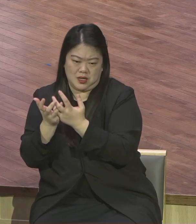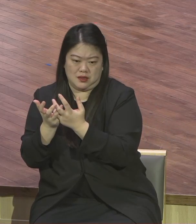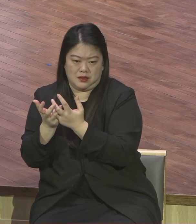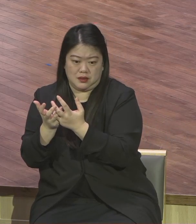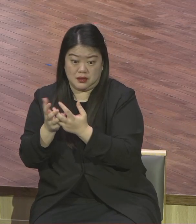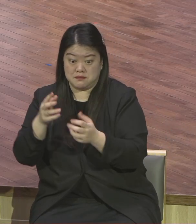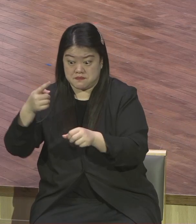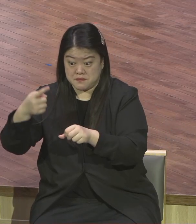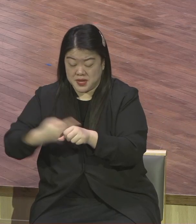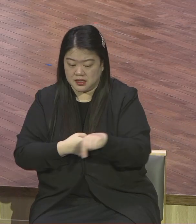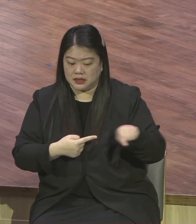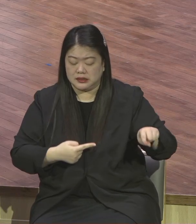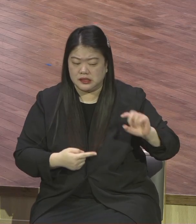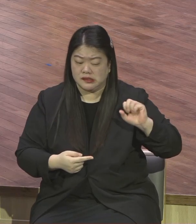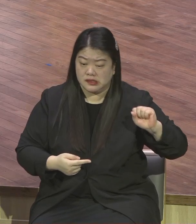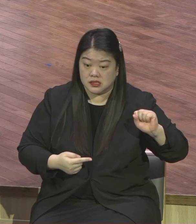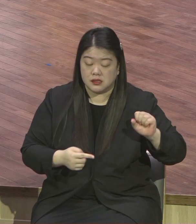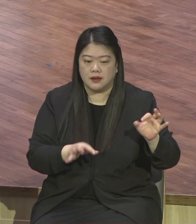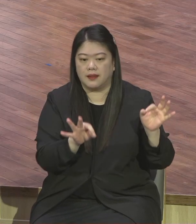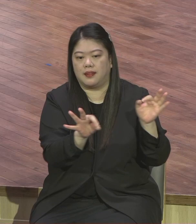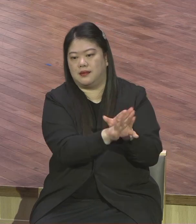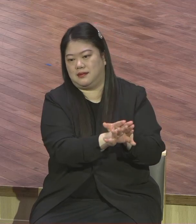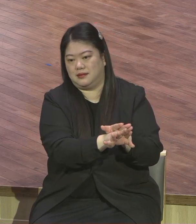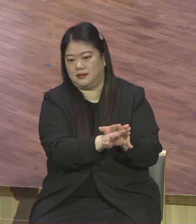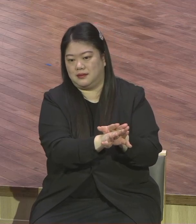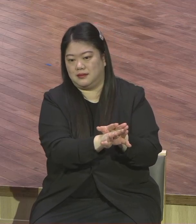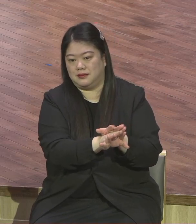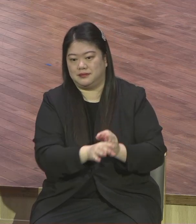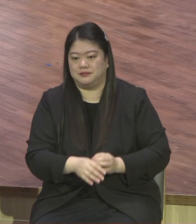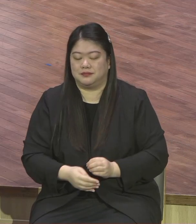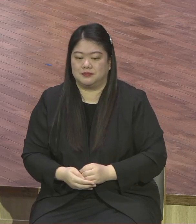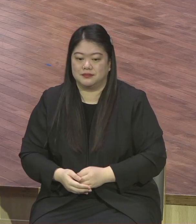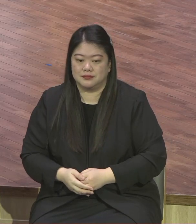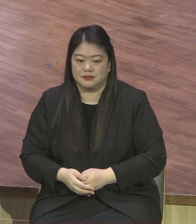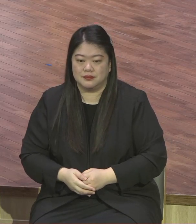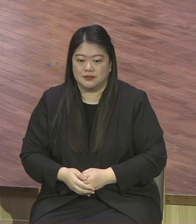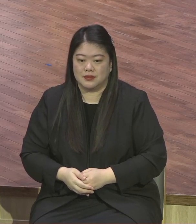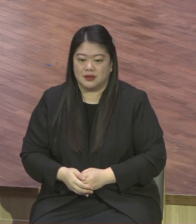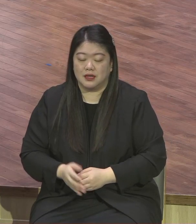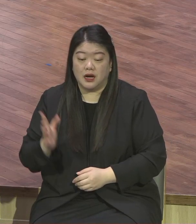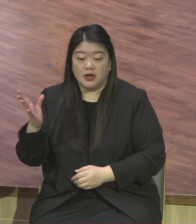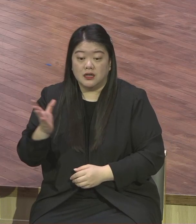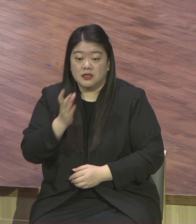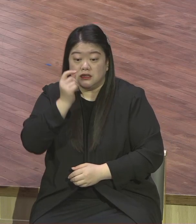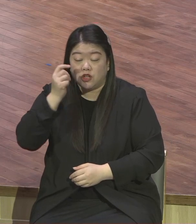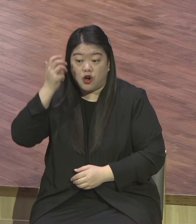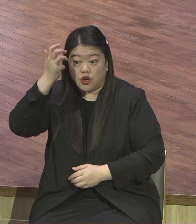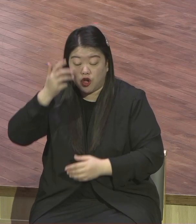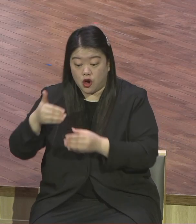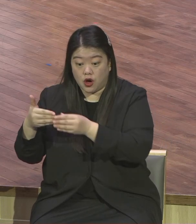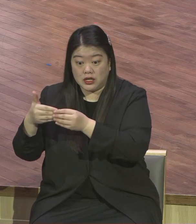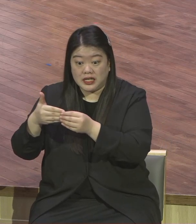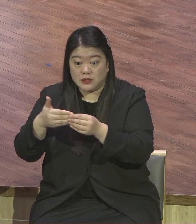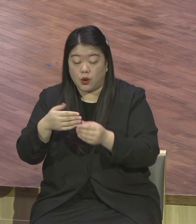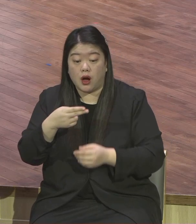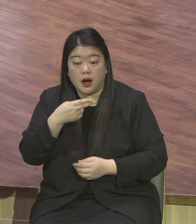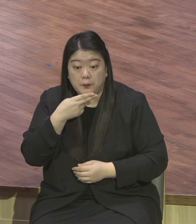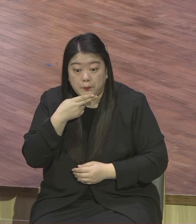육체의 소욕을 따르는 사람은 성령의 소욕을 인도를 받지 못합니다. 성령인도를 못 받으면 어떻게